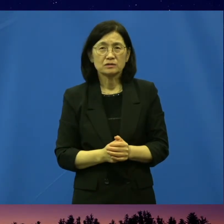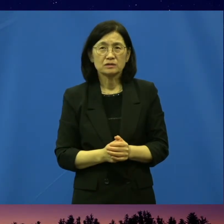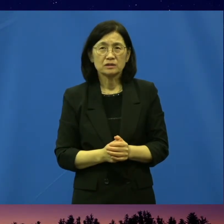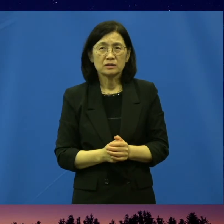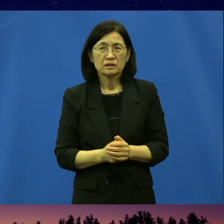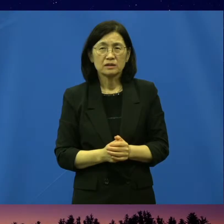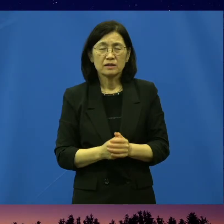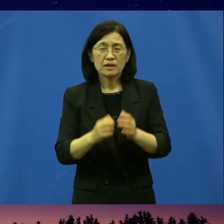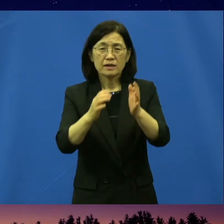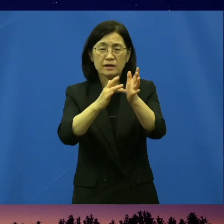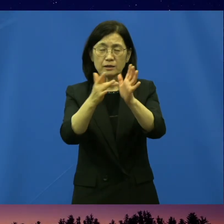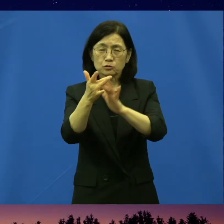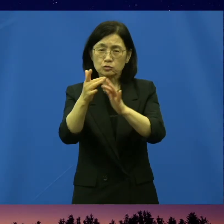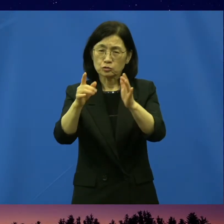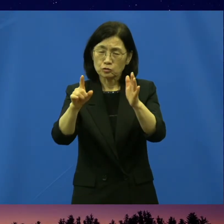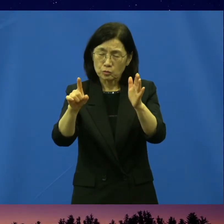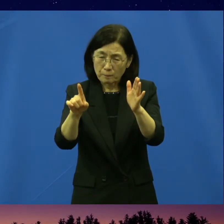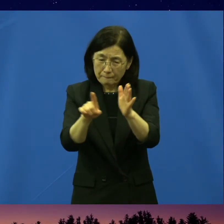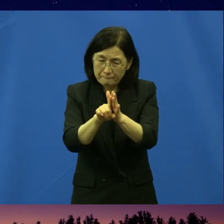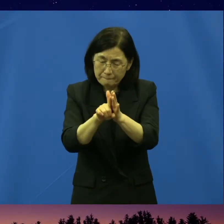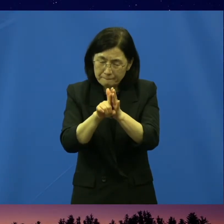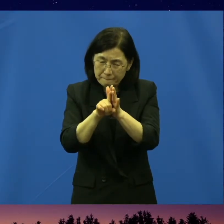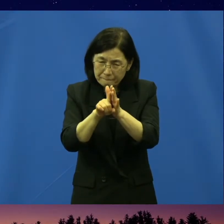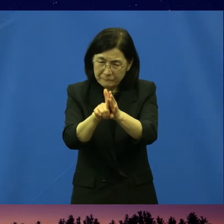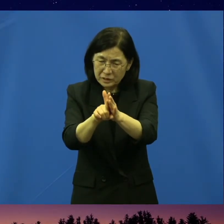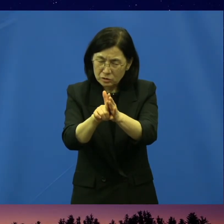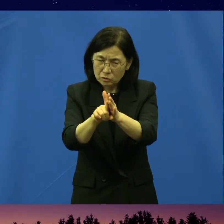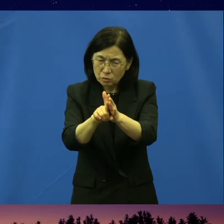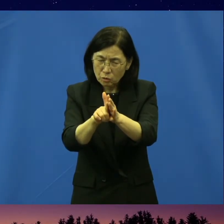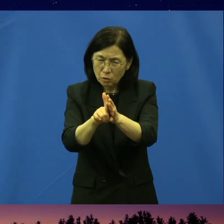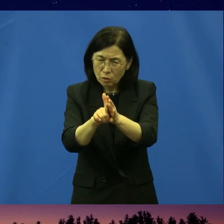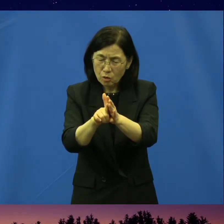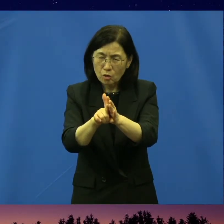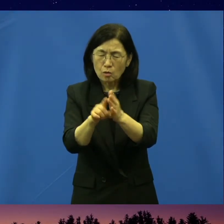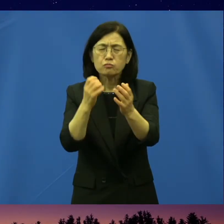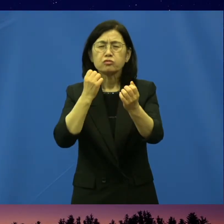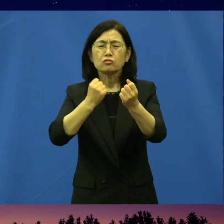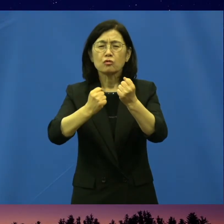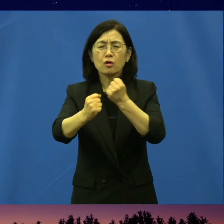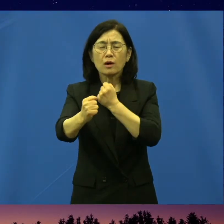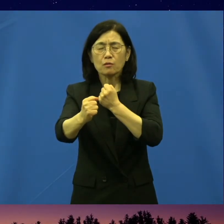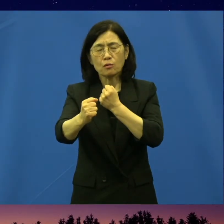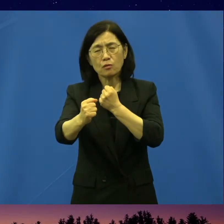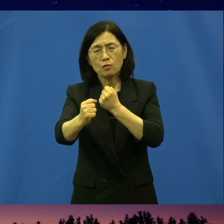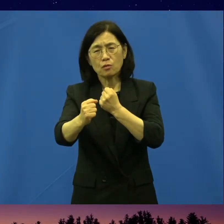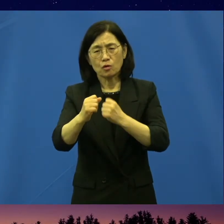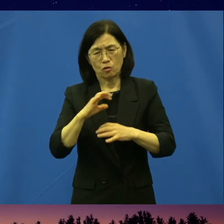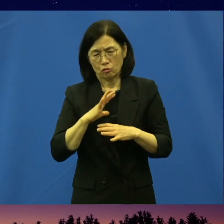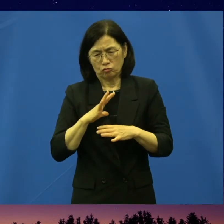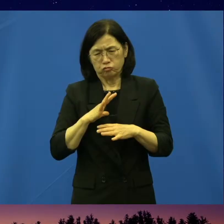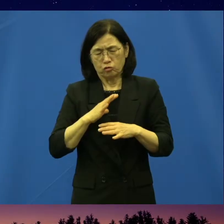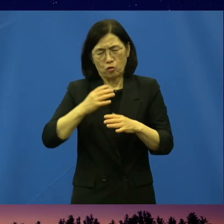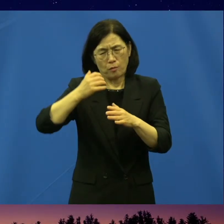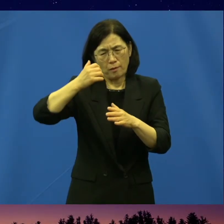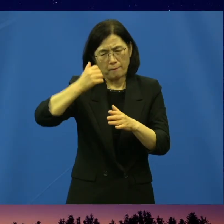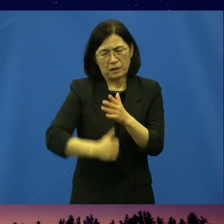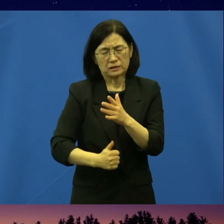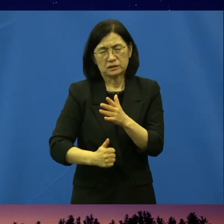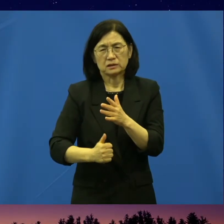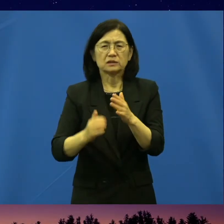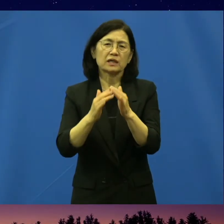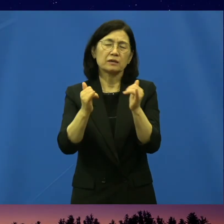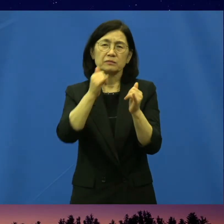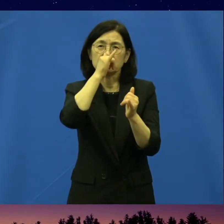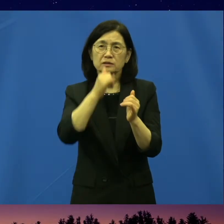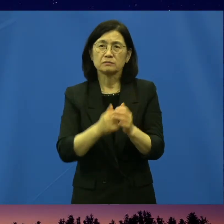믿어도 이 두려움이라고 하는 것에 빠져 있는 사람들이 계세요. 미신을 믿는 사람들. 외국 사람들은